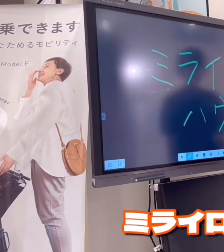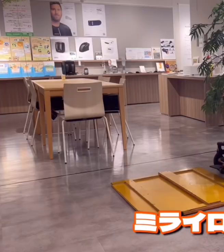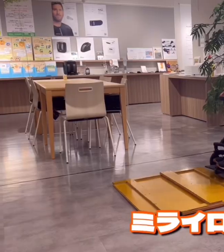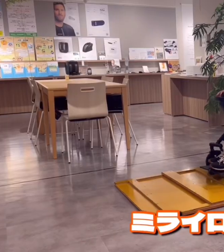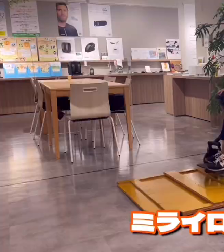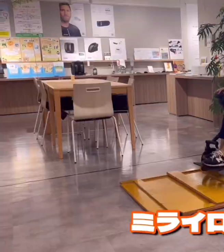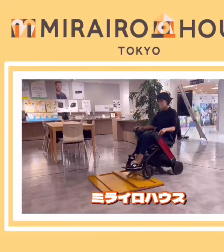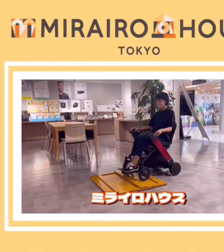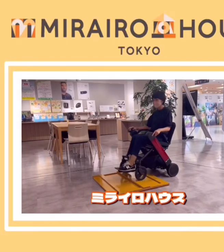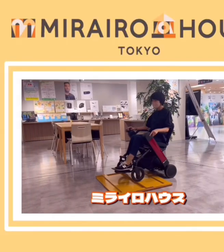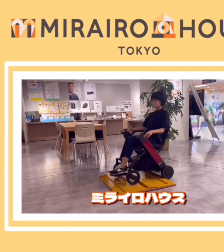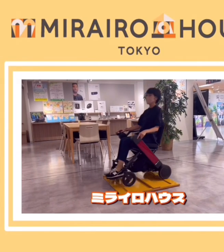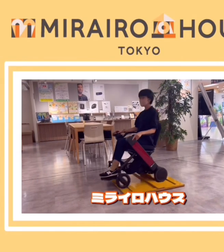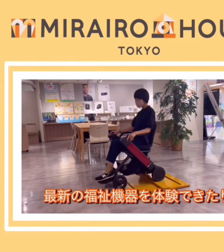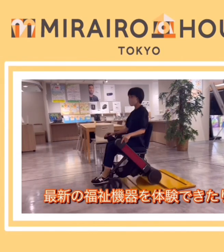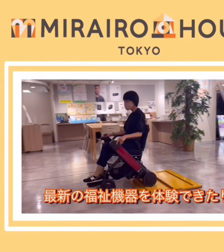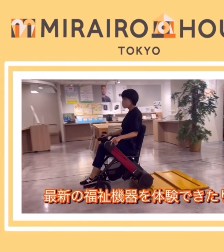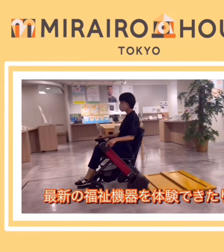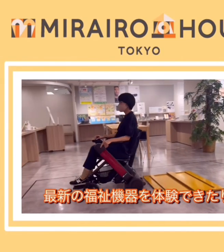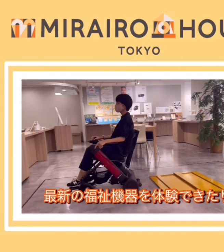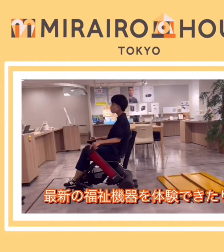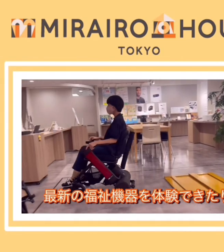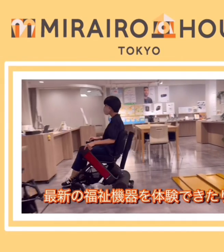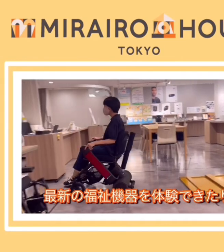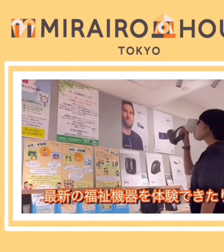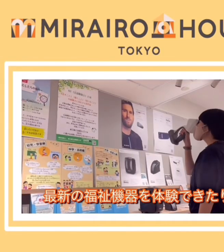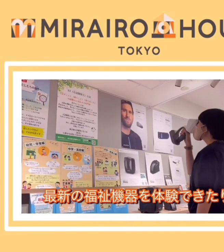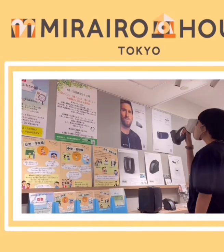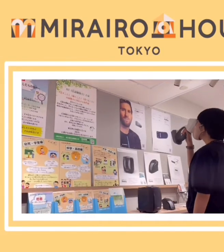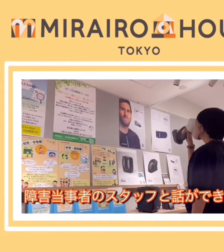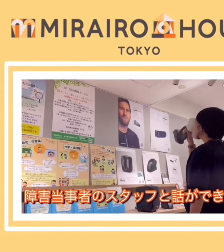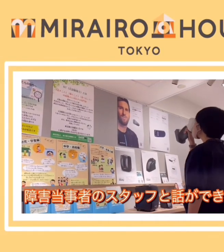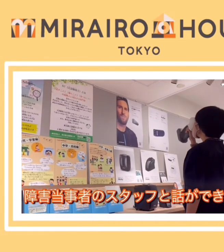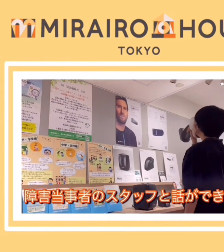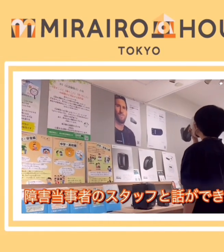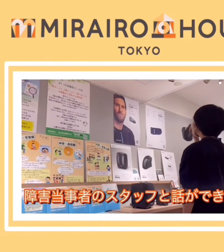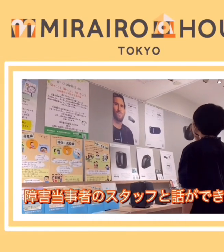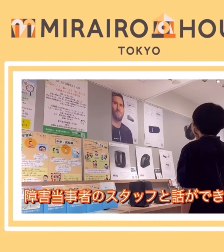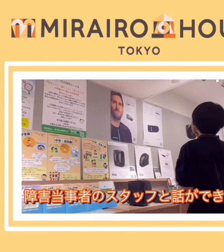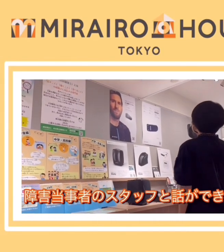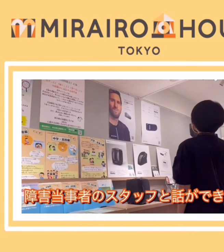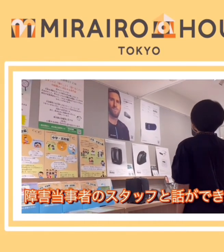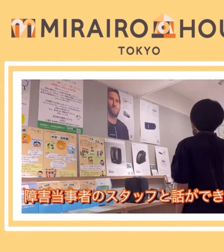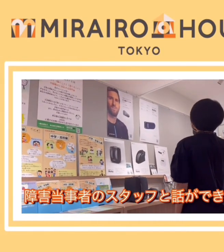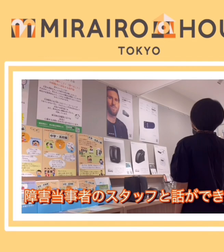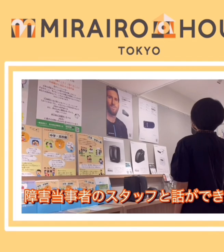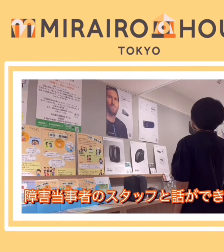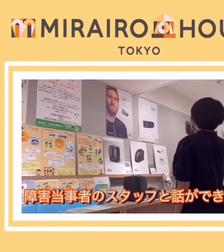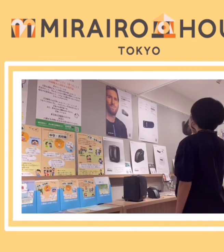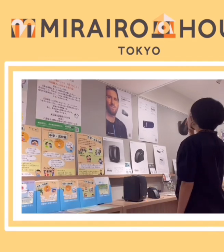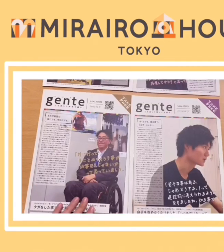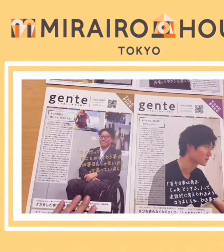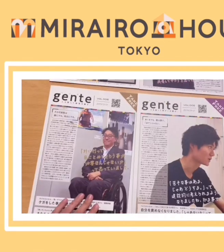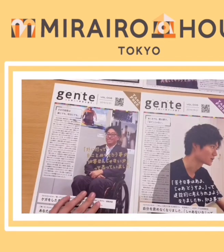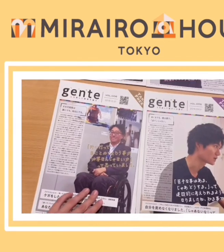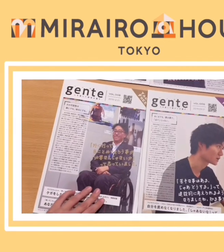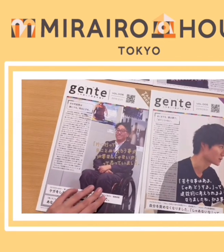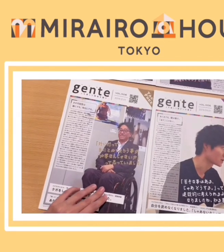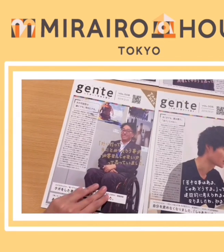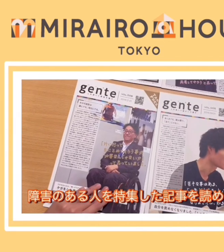ス。最新の福祉機器を体験できたり、障害当事者のスタッフと話ができたり、障害